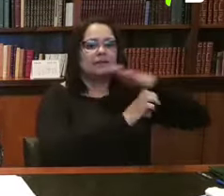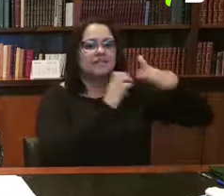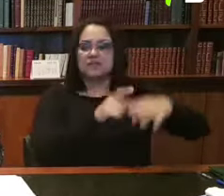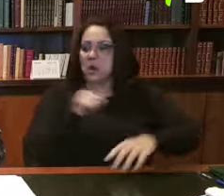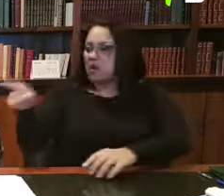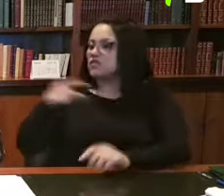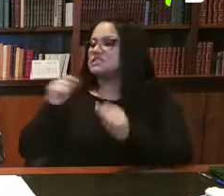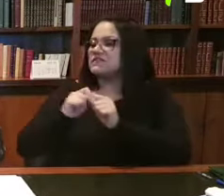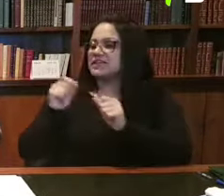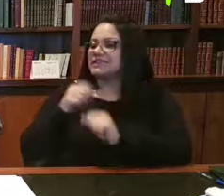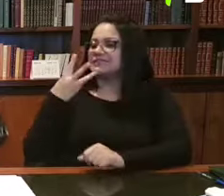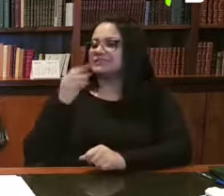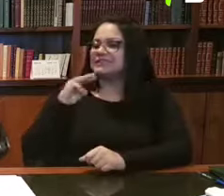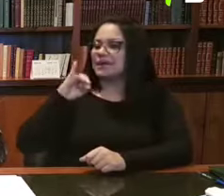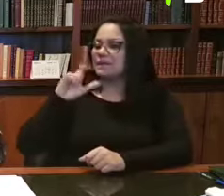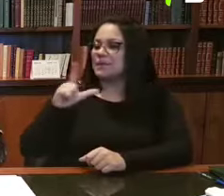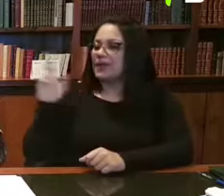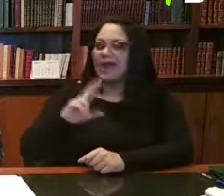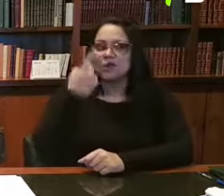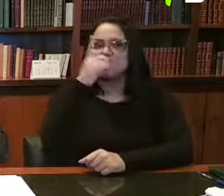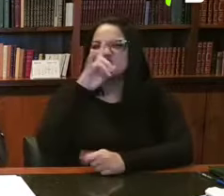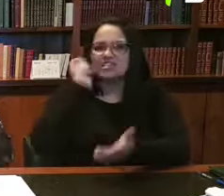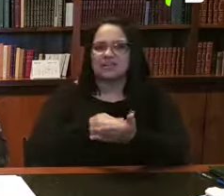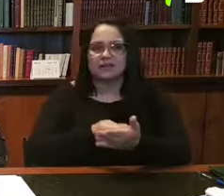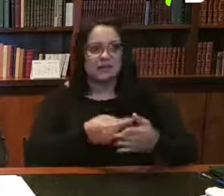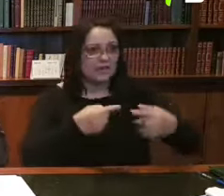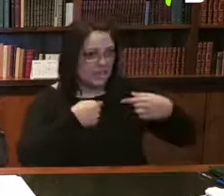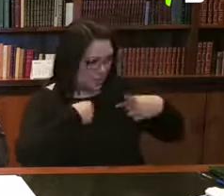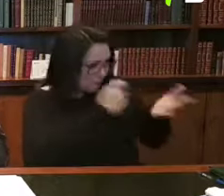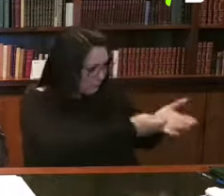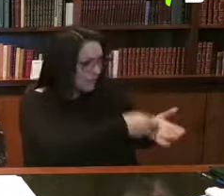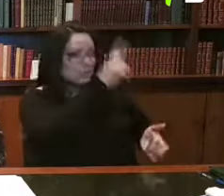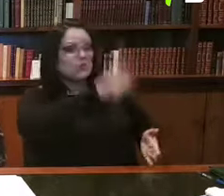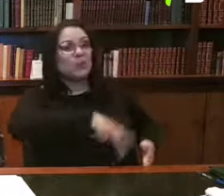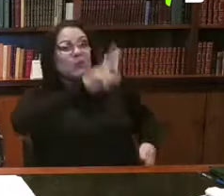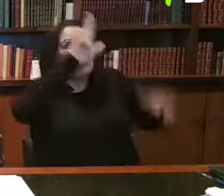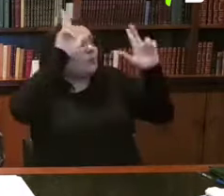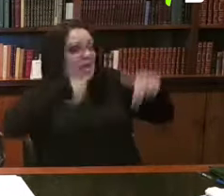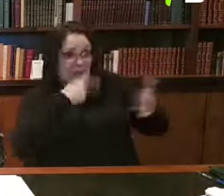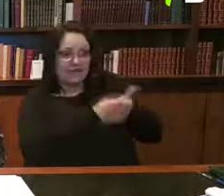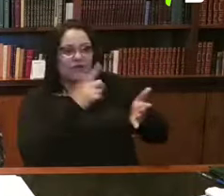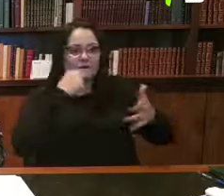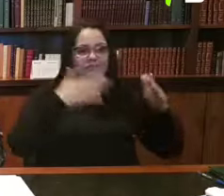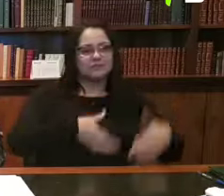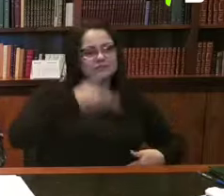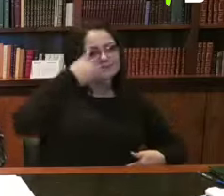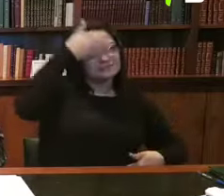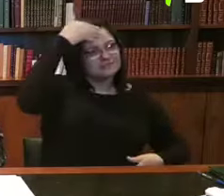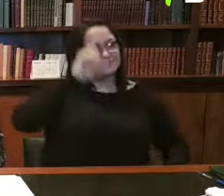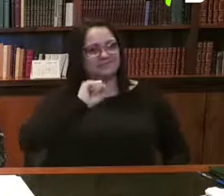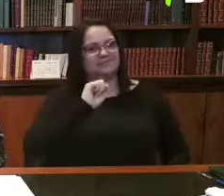no hotel de 30 em 30 mil reta de verdade só que pagou foi o cheque não foi eu jamais ficaria no hotel 30 mil jamais